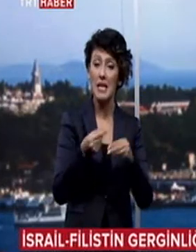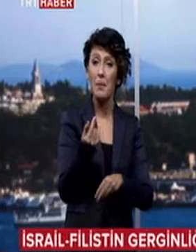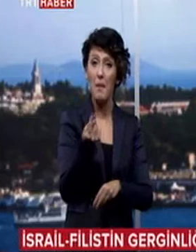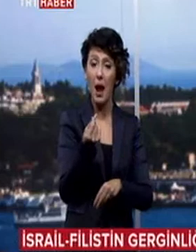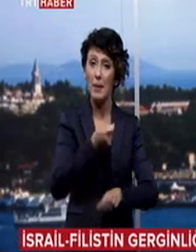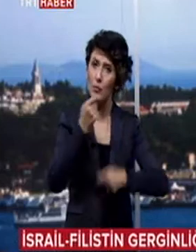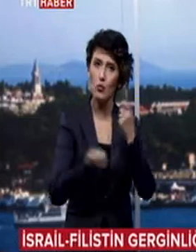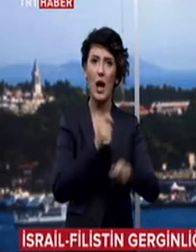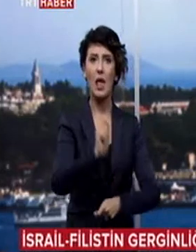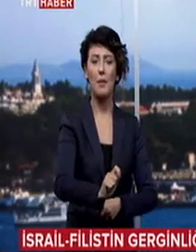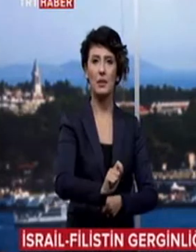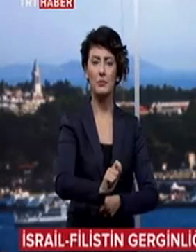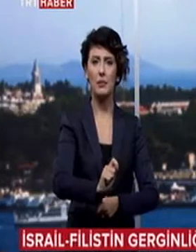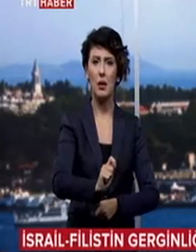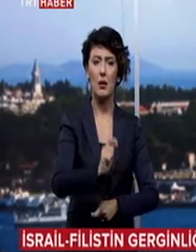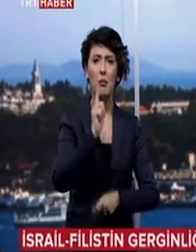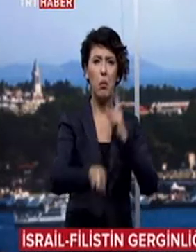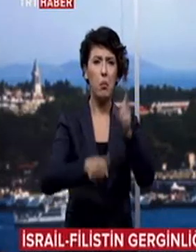plastik mermiyle müdahale etti.